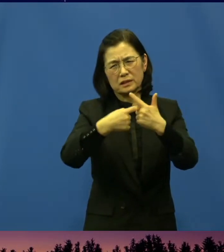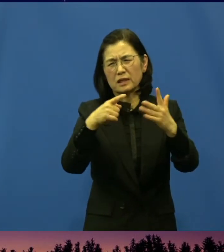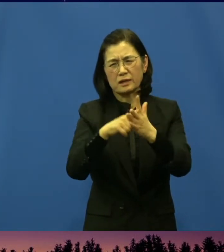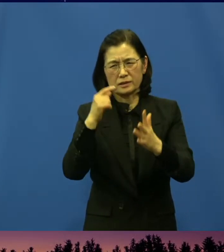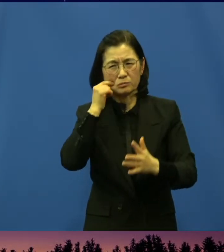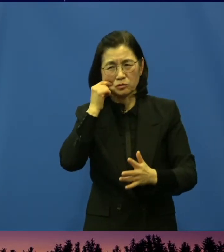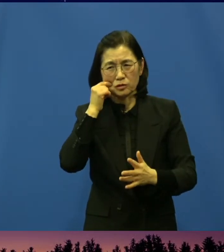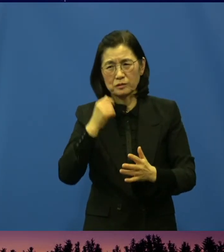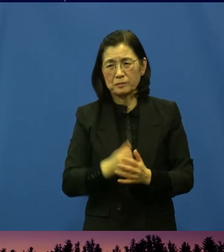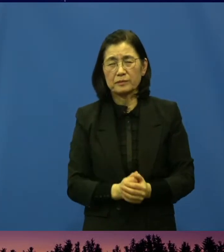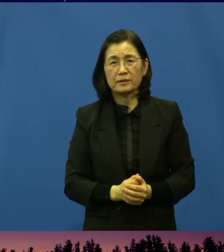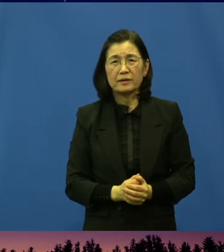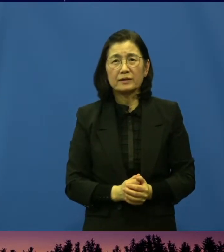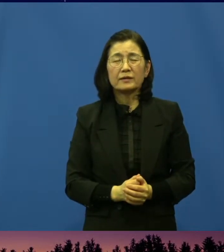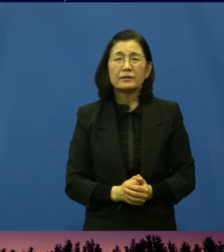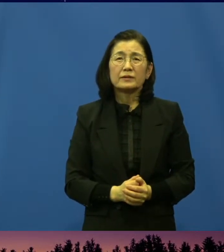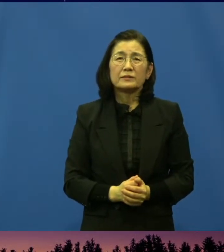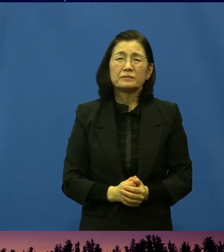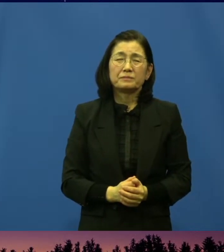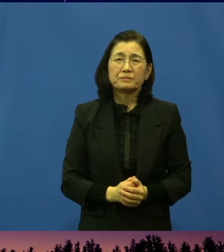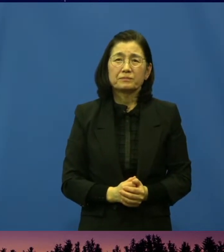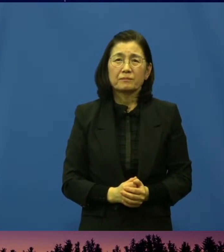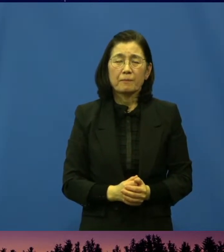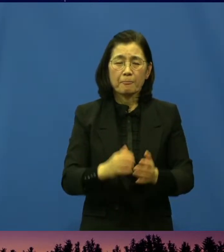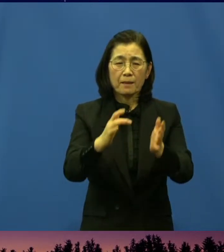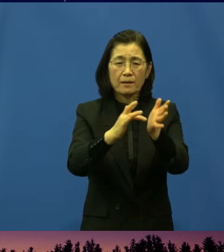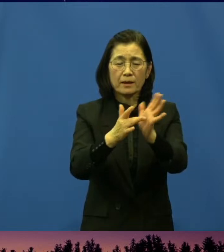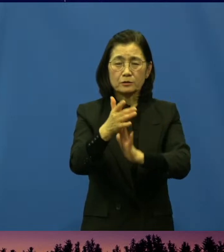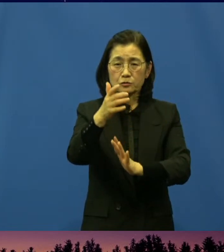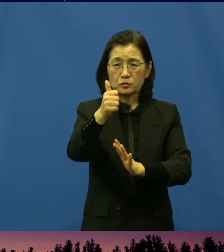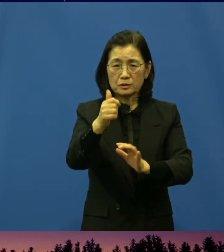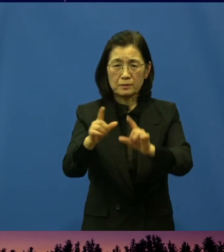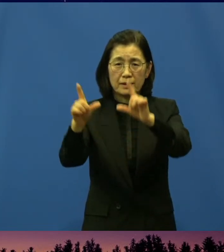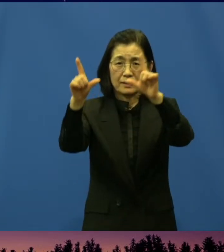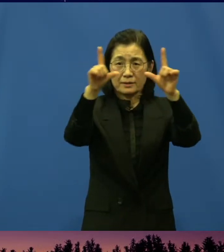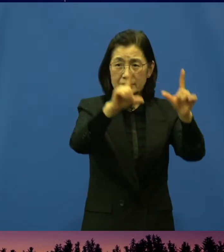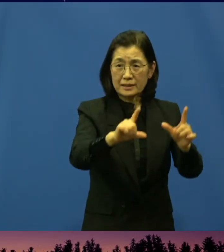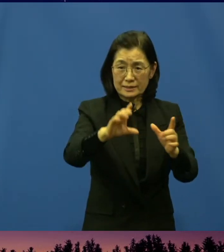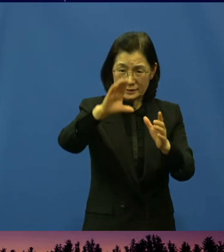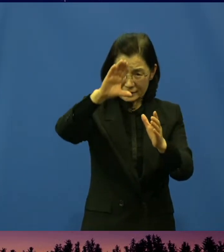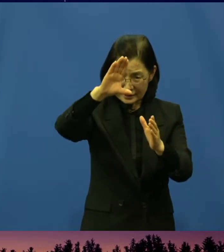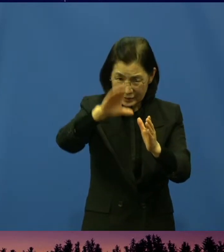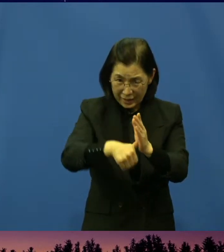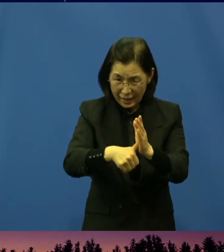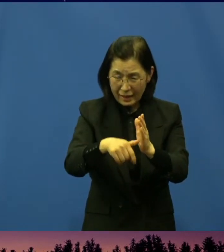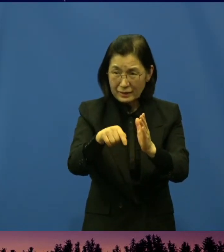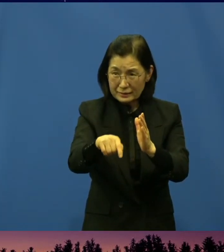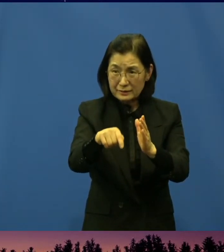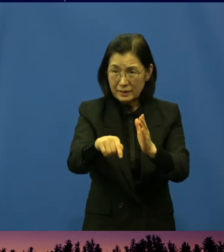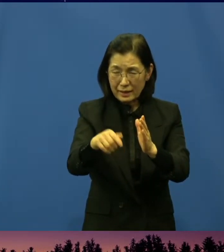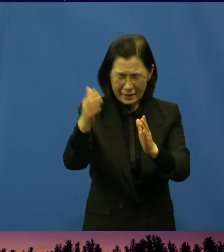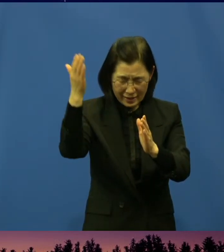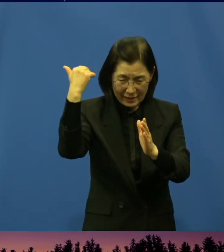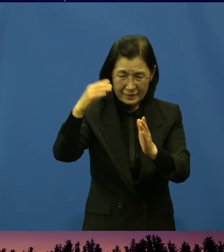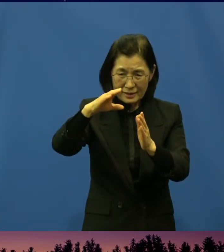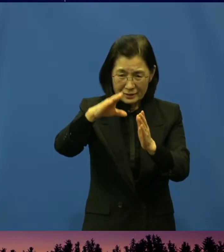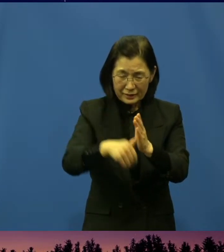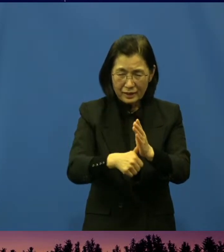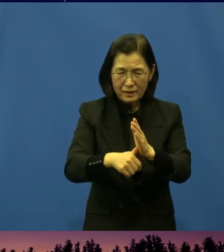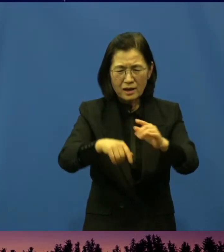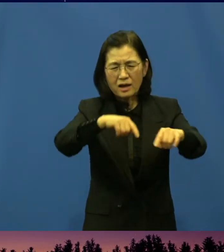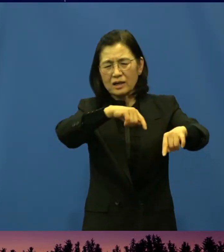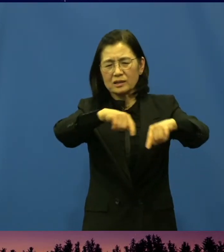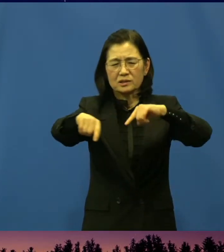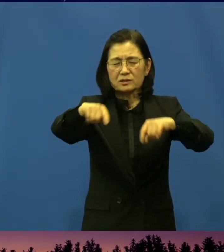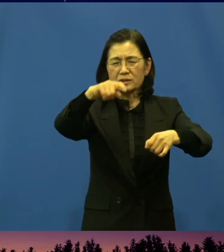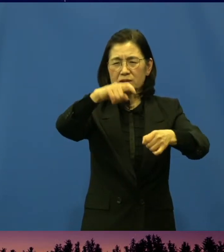여러분, 예수님이 살아셨던 그 시대도 진짜 뭐 정치적 이슈, 무슨 이슈 막 어마어마했습니다.